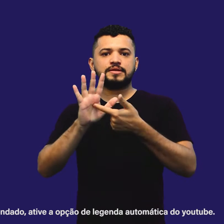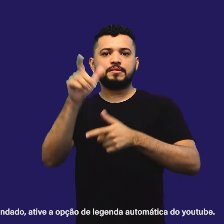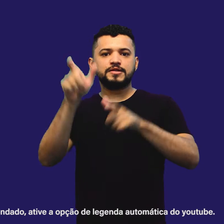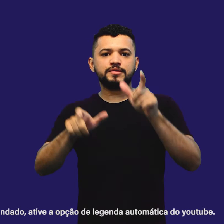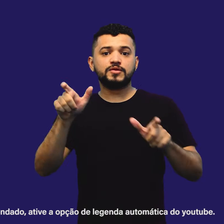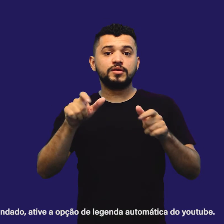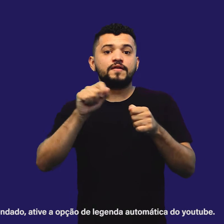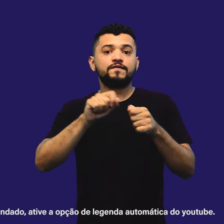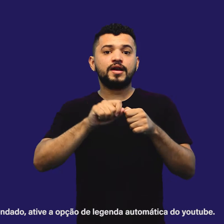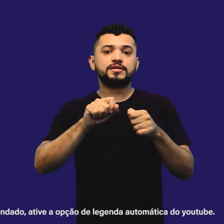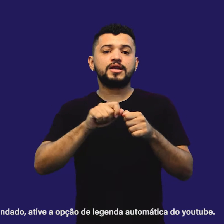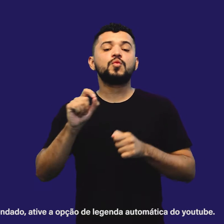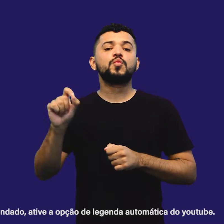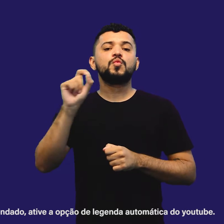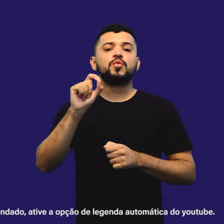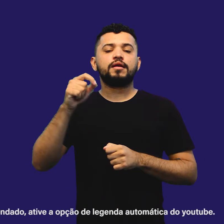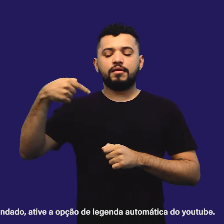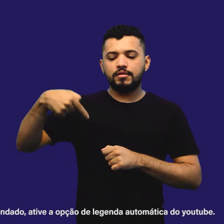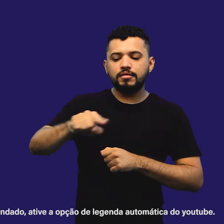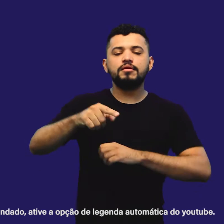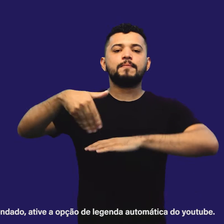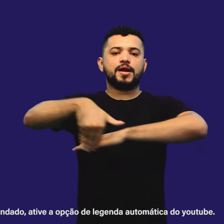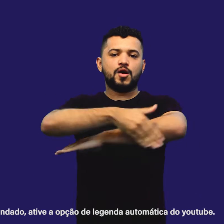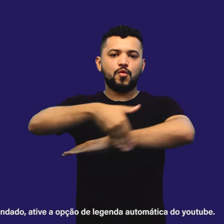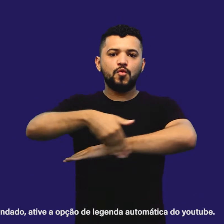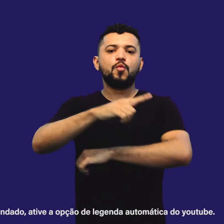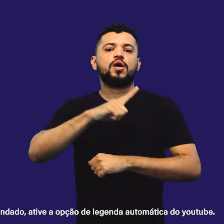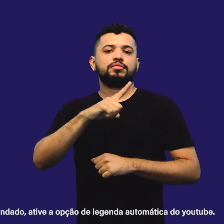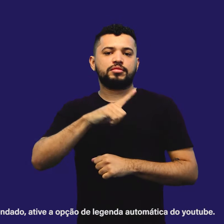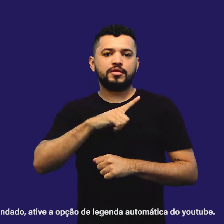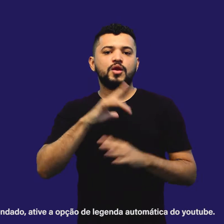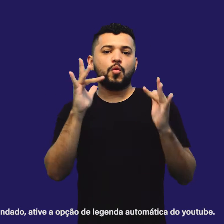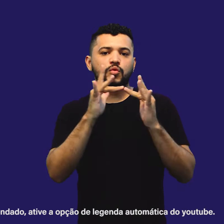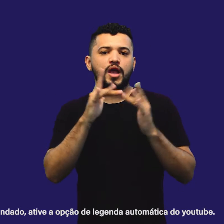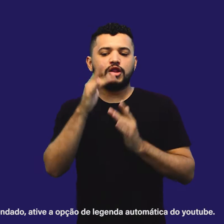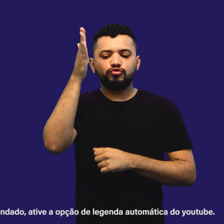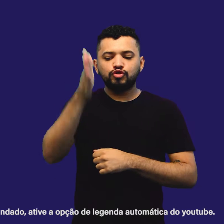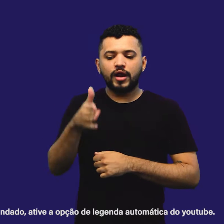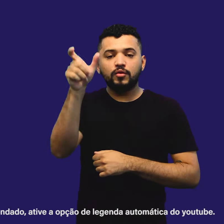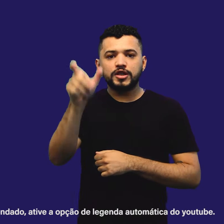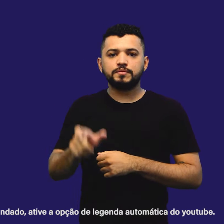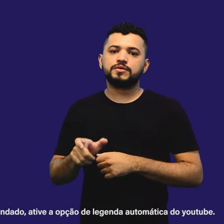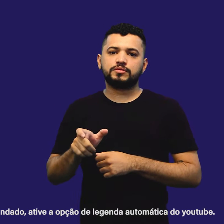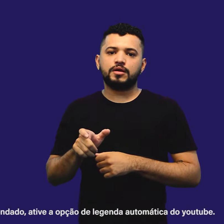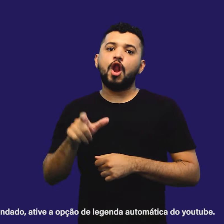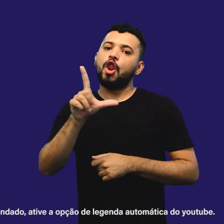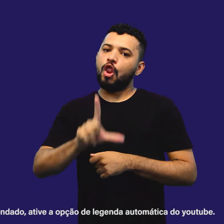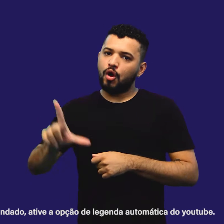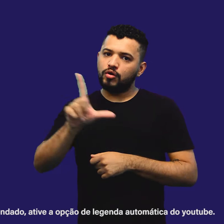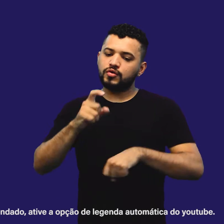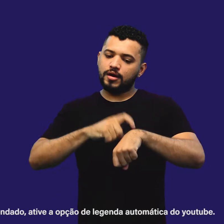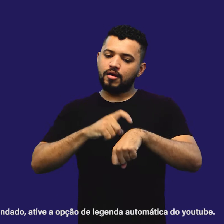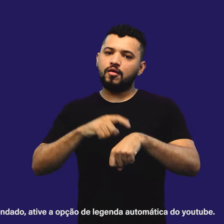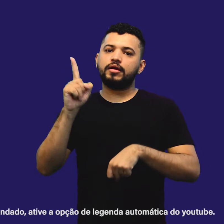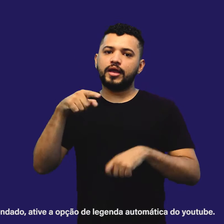exatamente fazendo o movimento contrário, indo para a rua e tendo um contato mais direto com o cliente. Obviamente, quando fosse possível abrir,